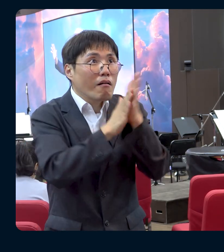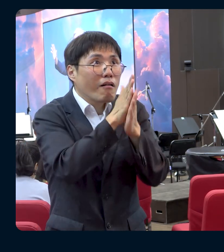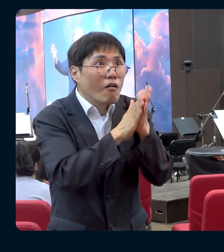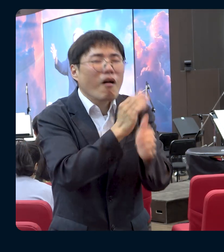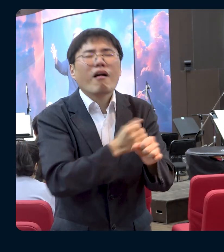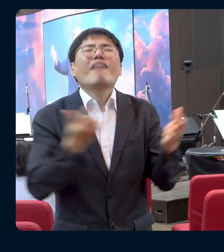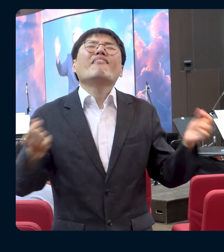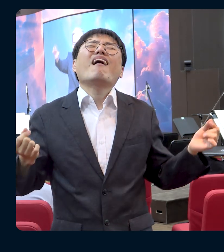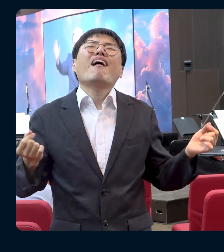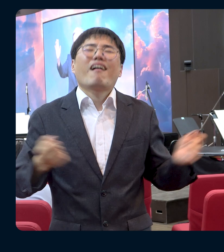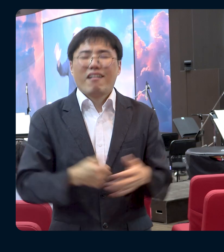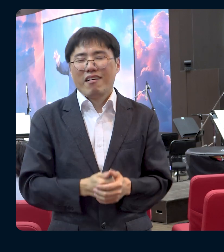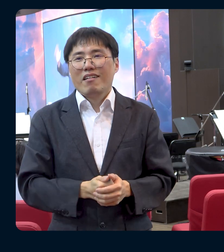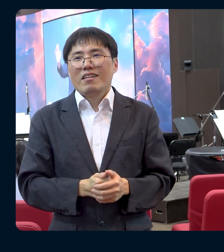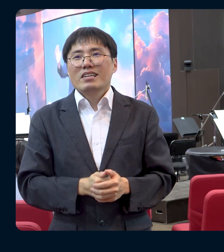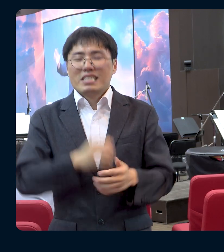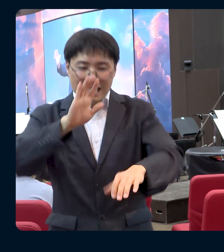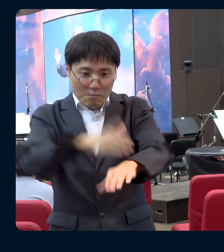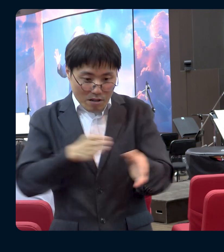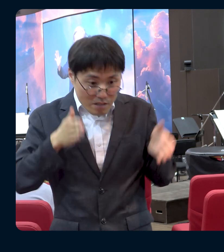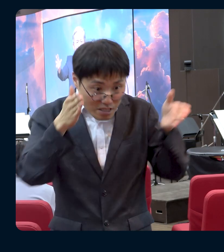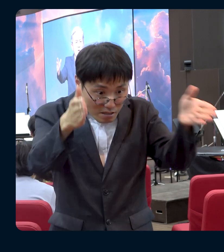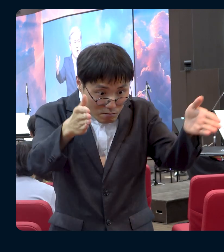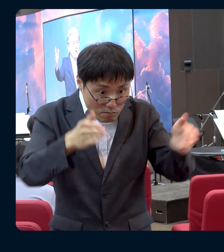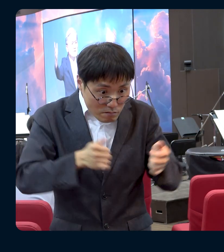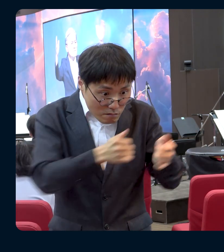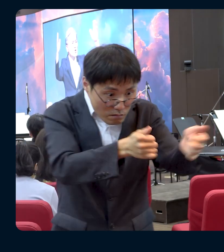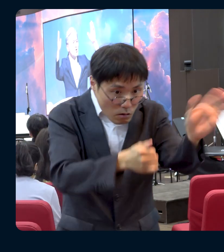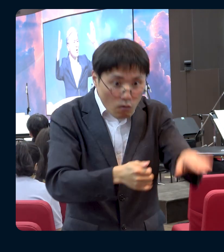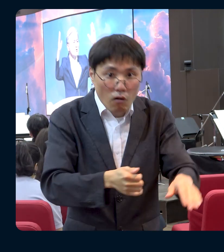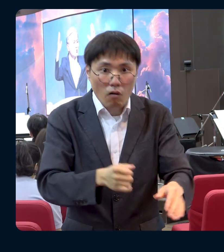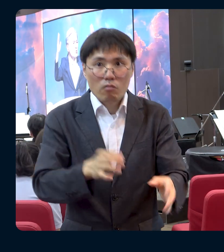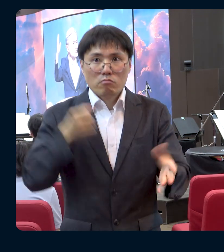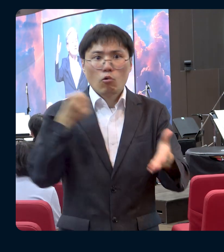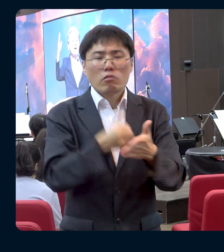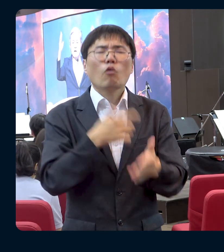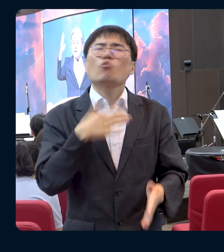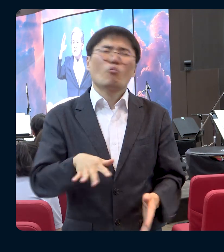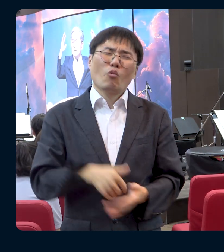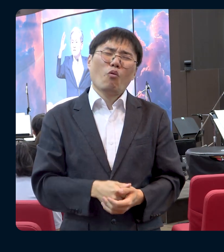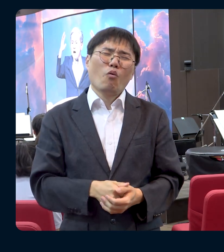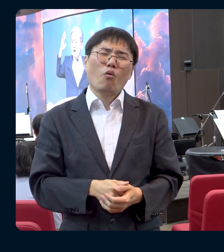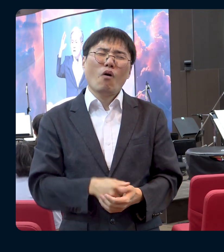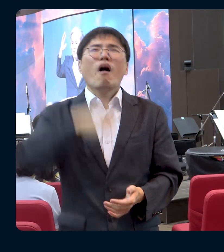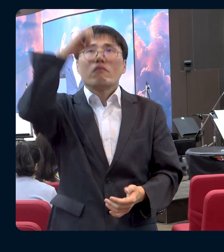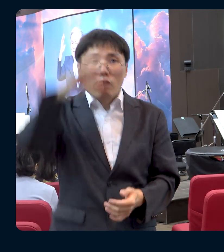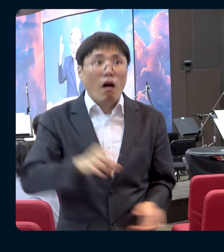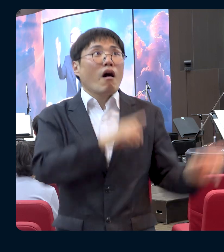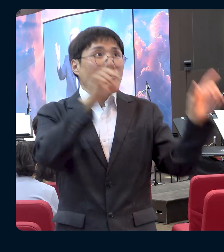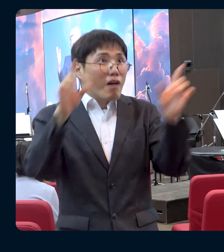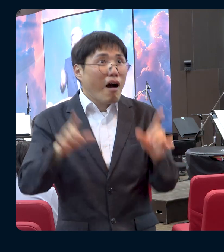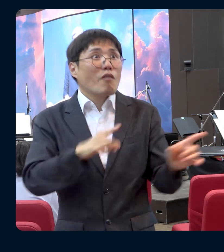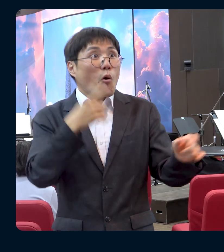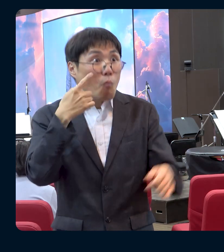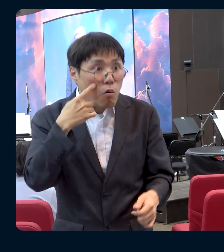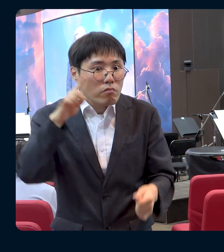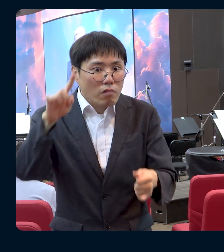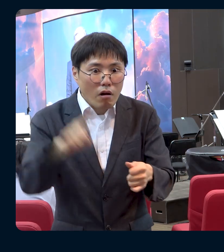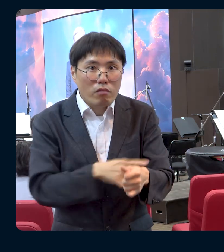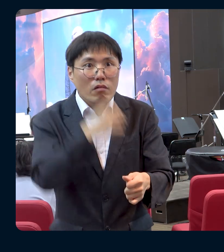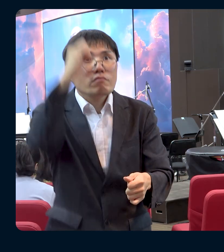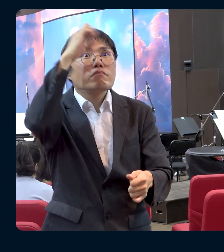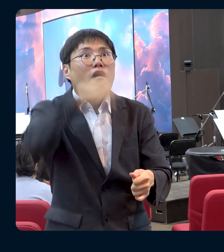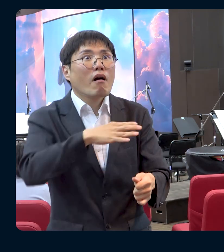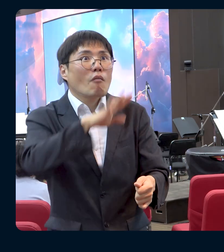거예요. 그 잘못된 길을 가는데 언제 뭐 결정한 적도 없어요. 그냥 살다 보니까 그렇게 된